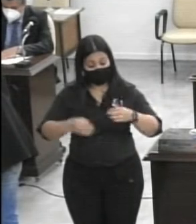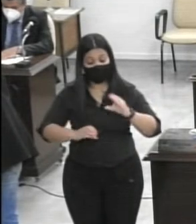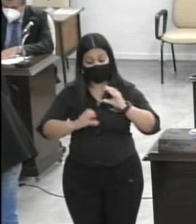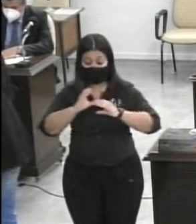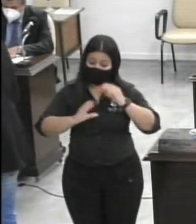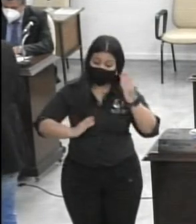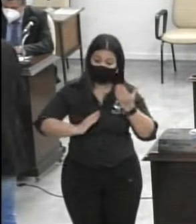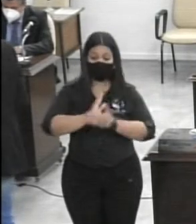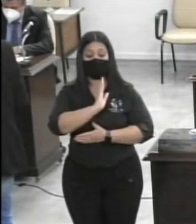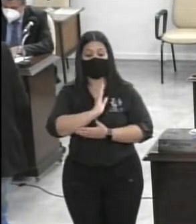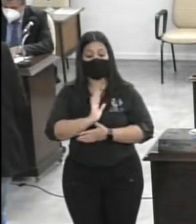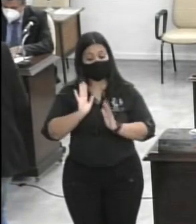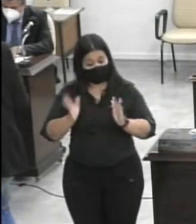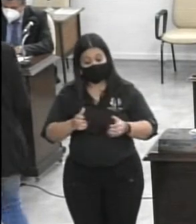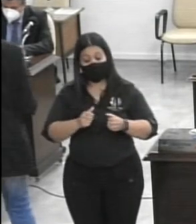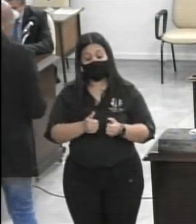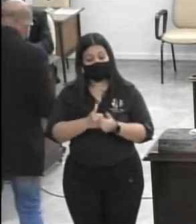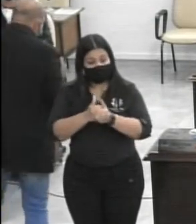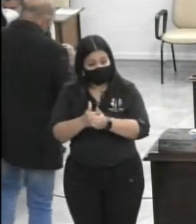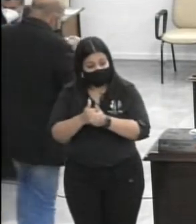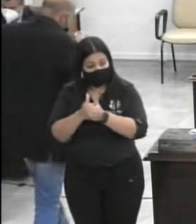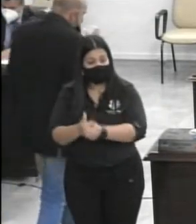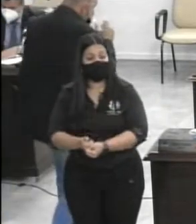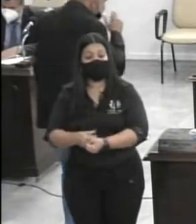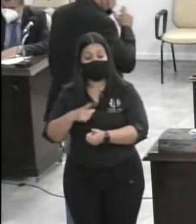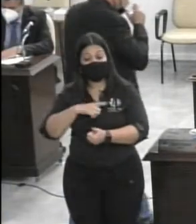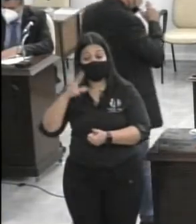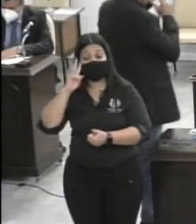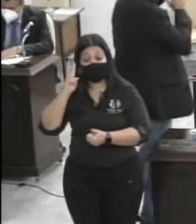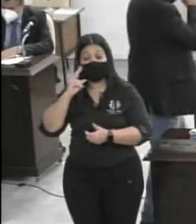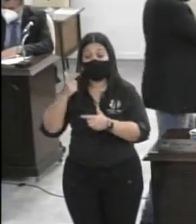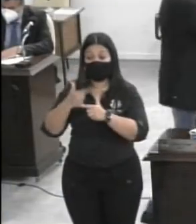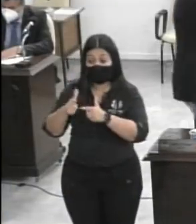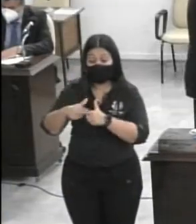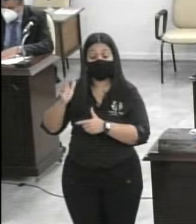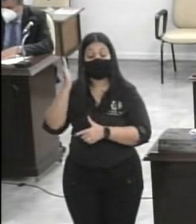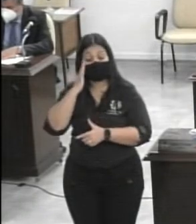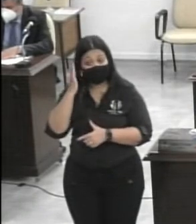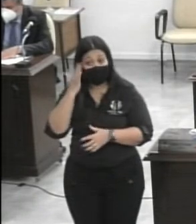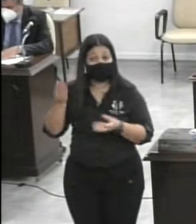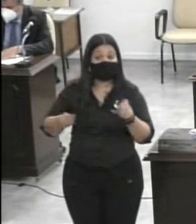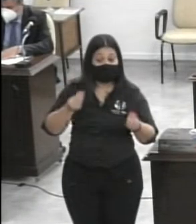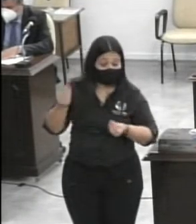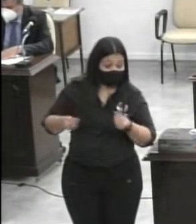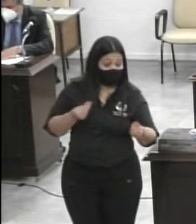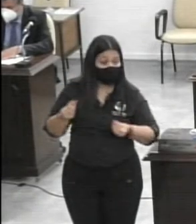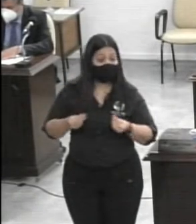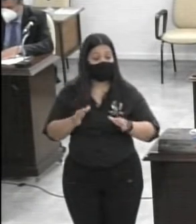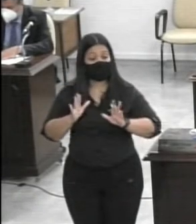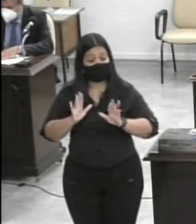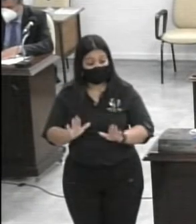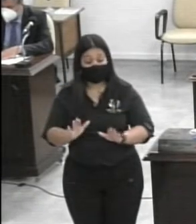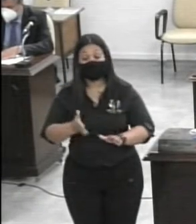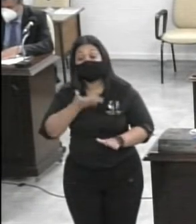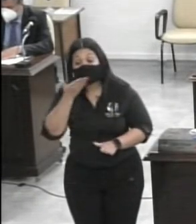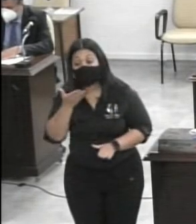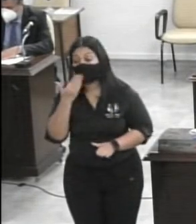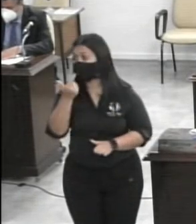já acompanhando, tem histórico dos problemas, tal. Apesar disso, não é tarefa fácil.